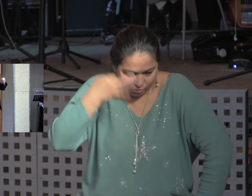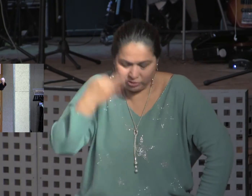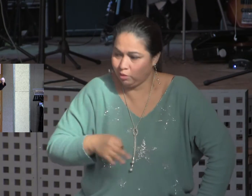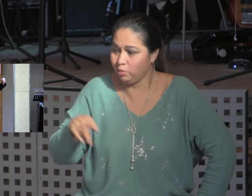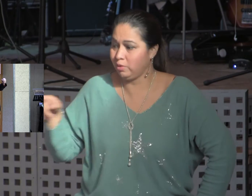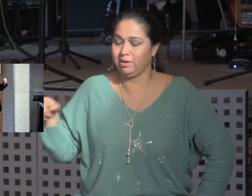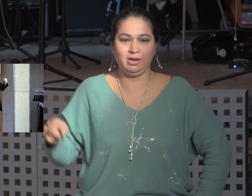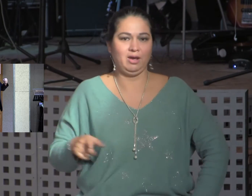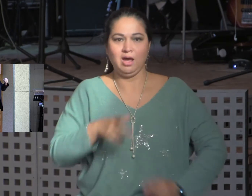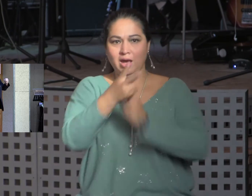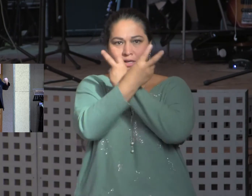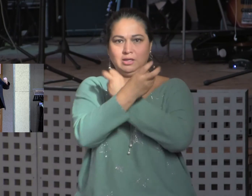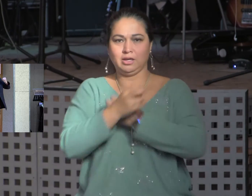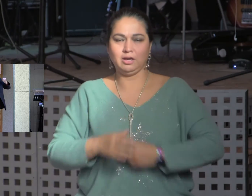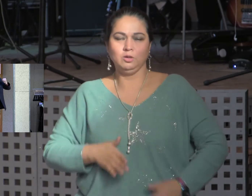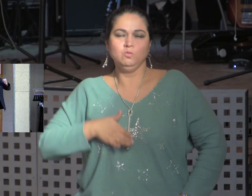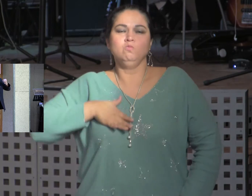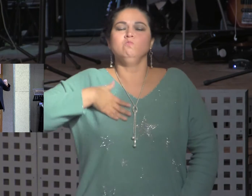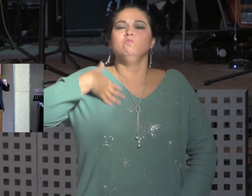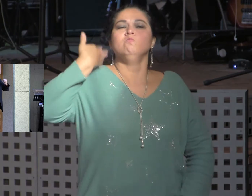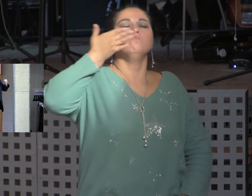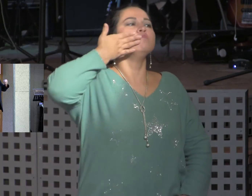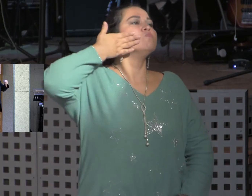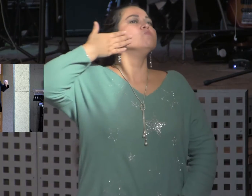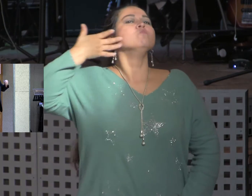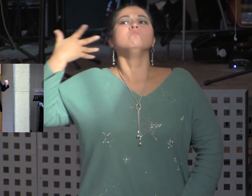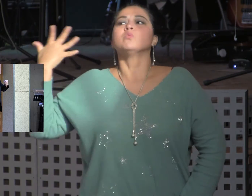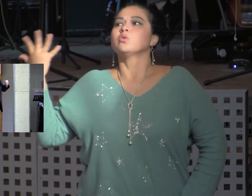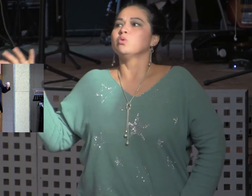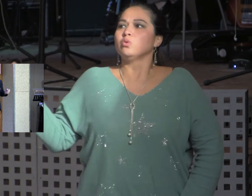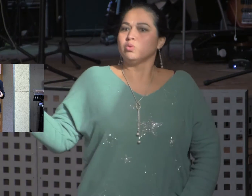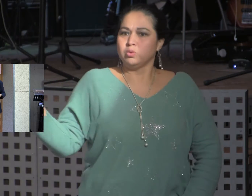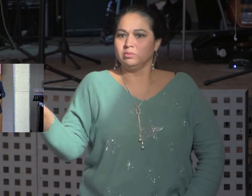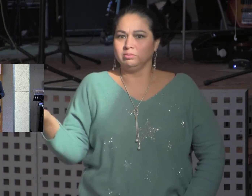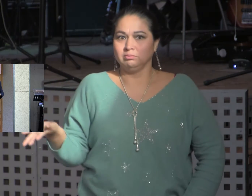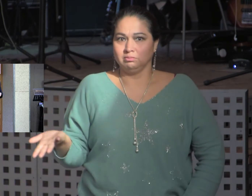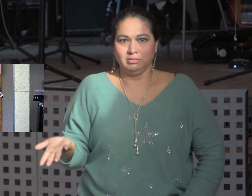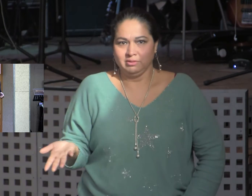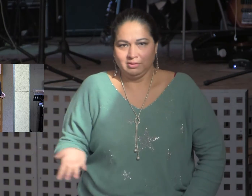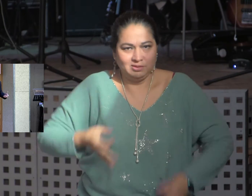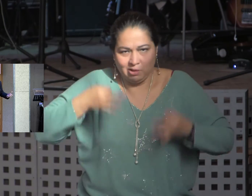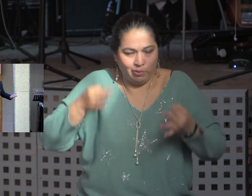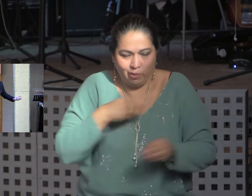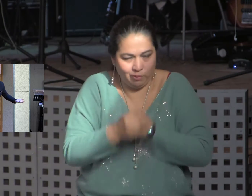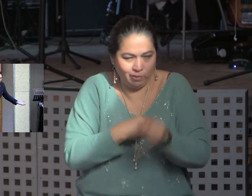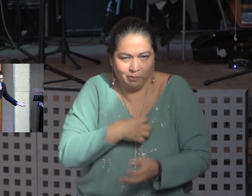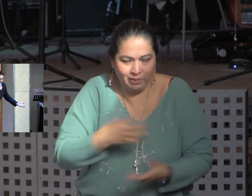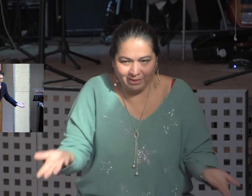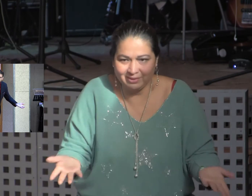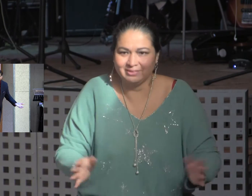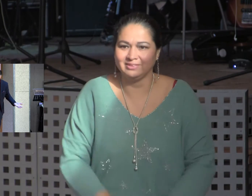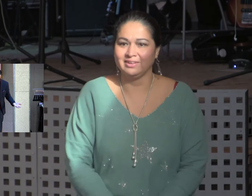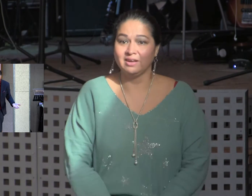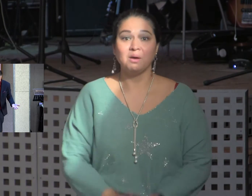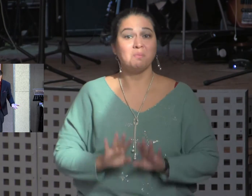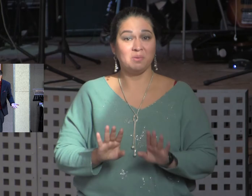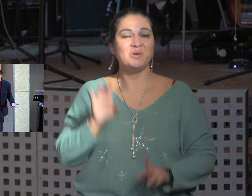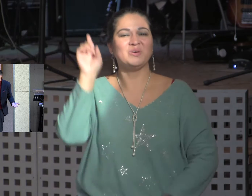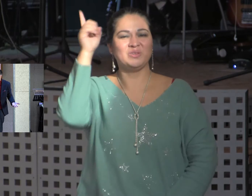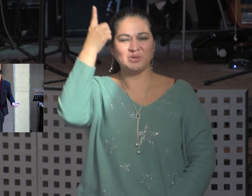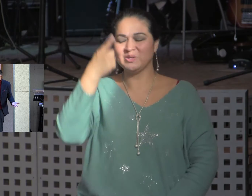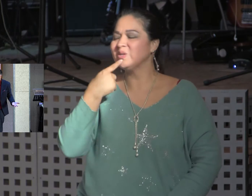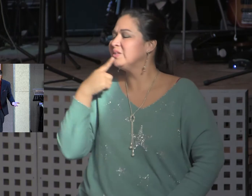hubiera crecido y lo mismo hasta hubiera sido capaz de hacerlo. Pero le dice, hijo de